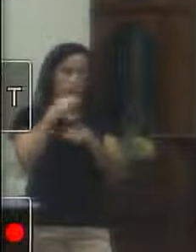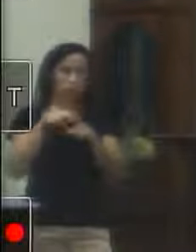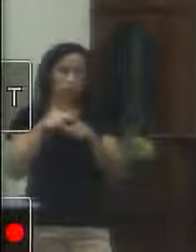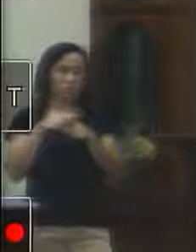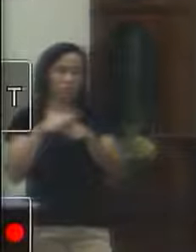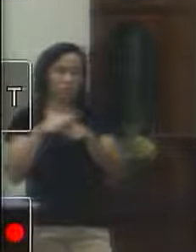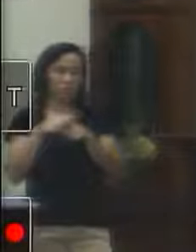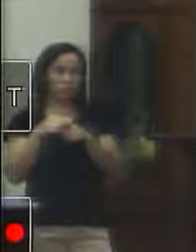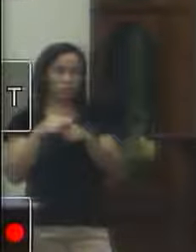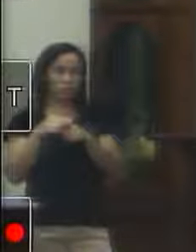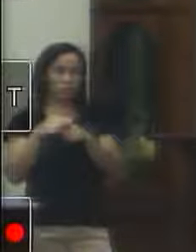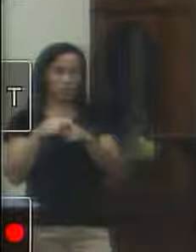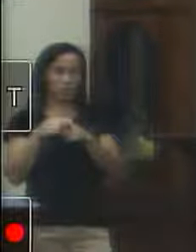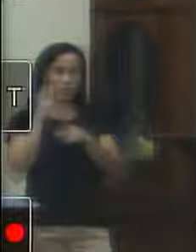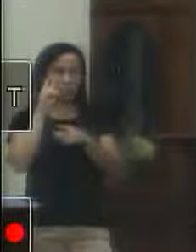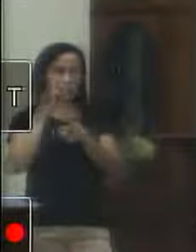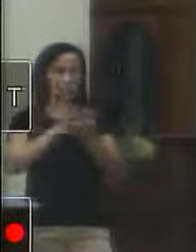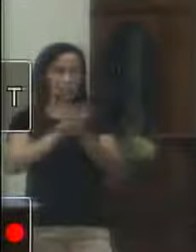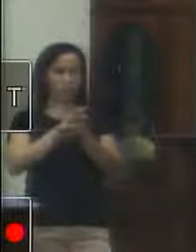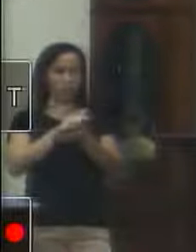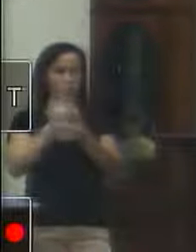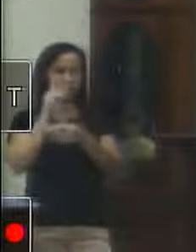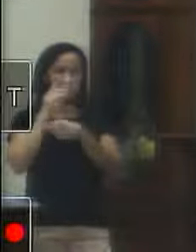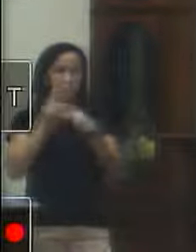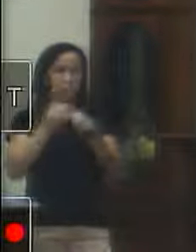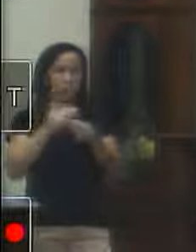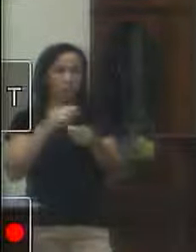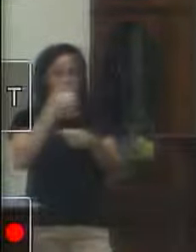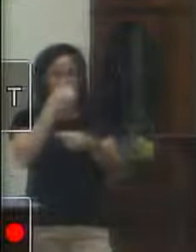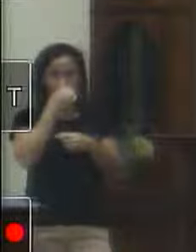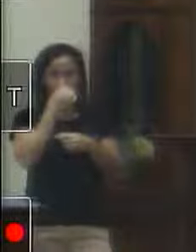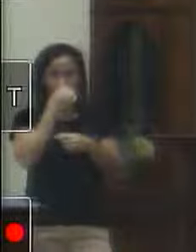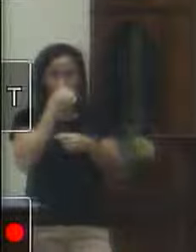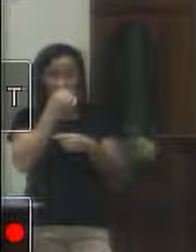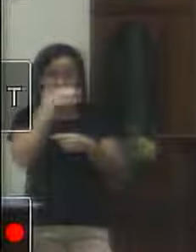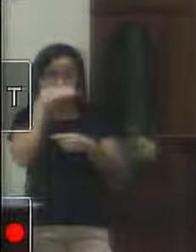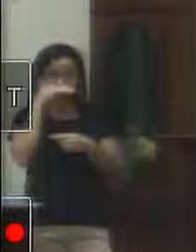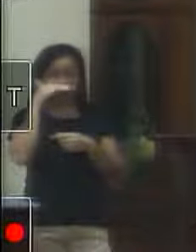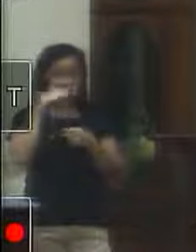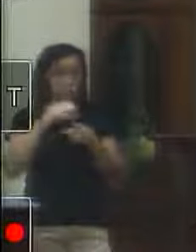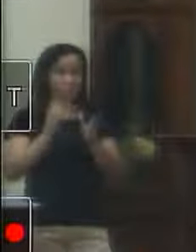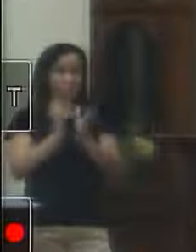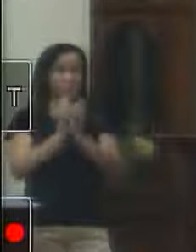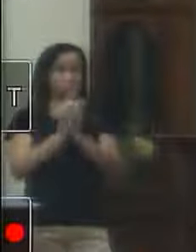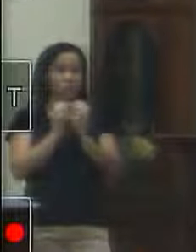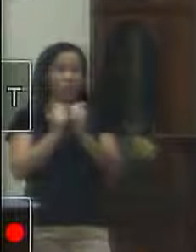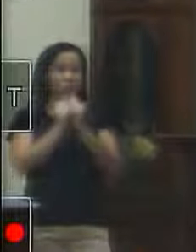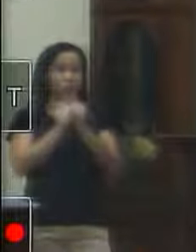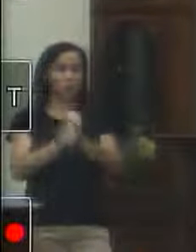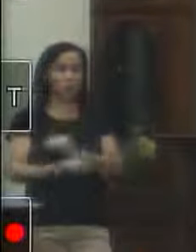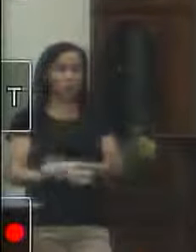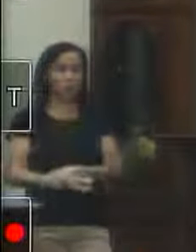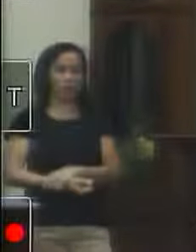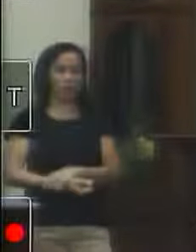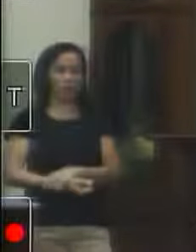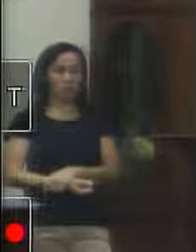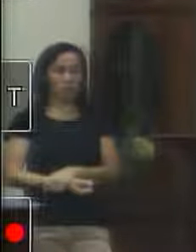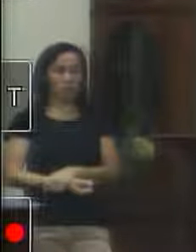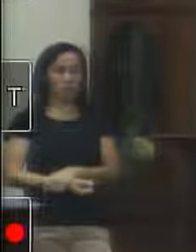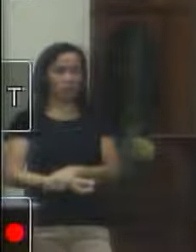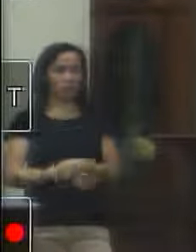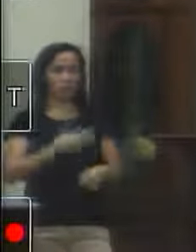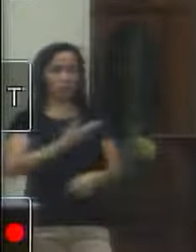domingo. Ele não viu aquilo que eu vi, inclusive outros, a minha equipe estava junto comigo, porque além de ser minha equipe